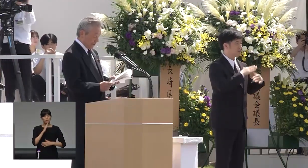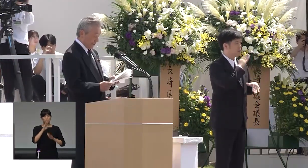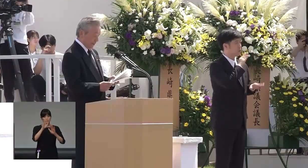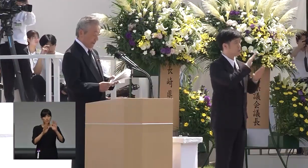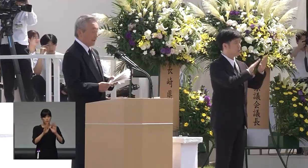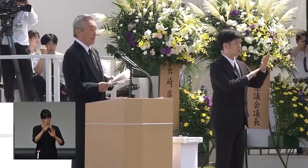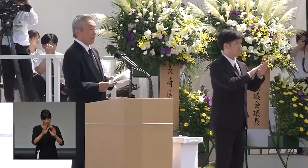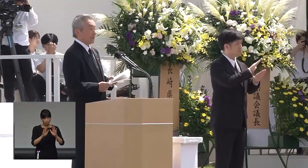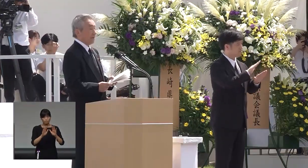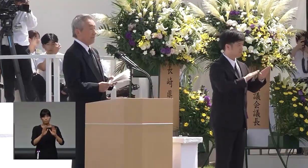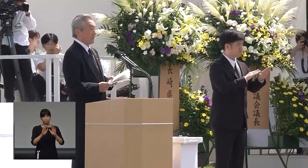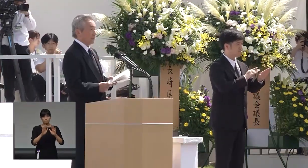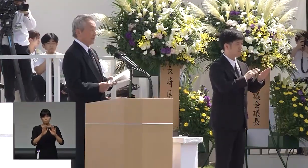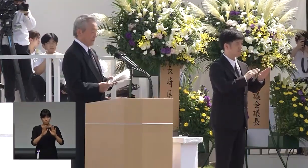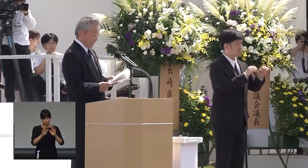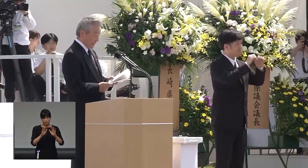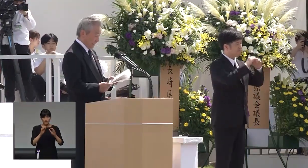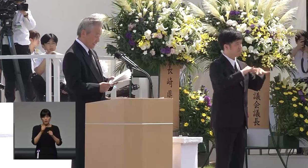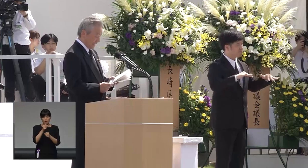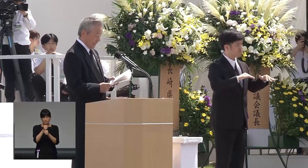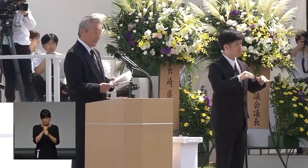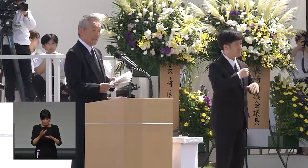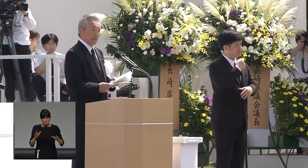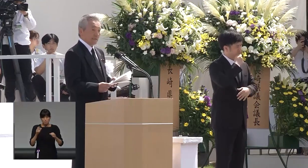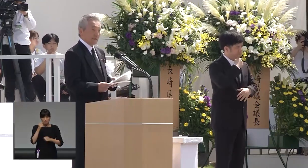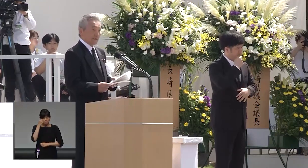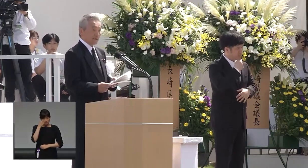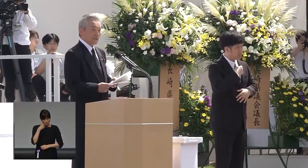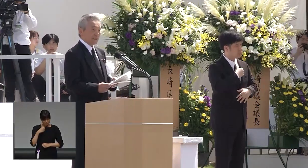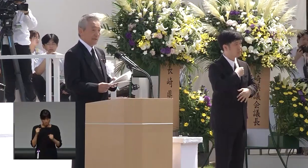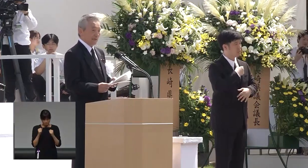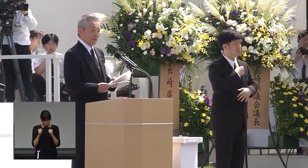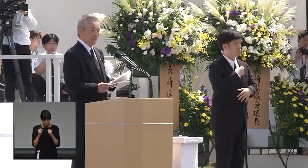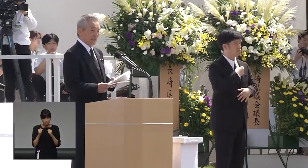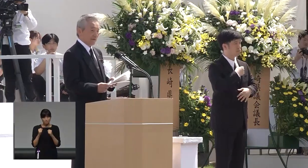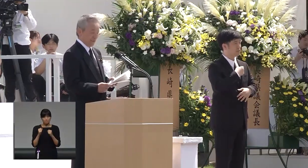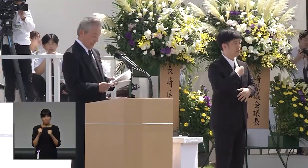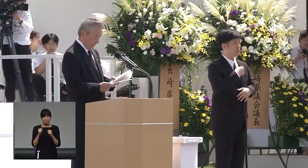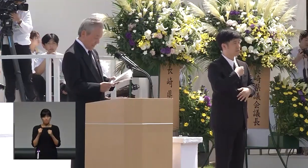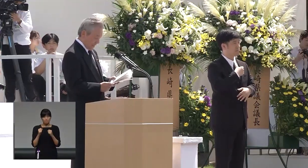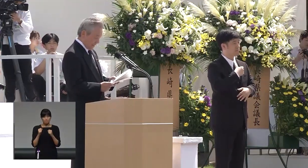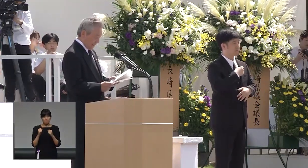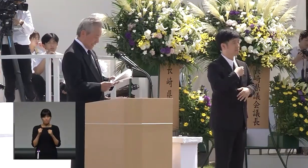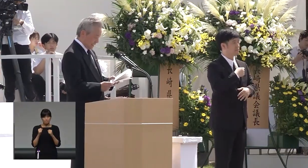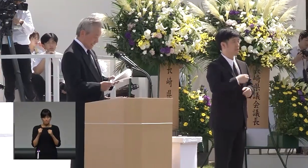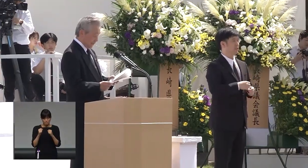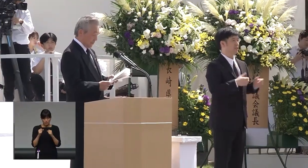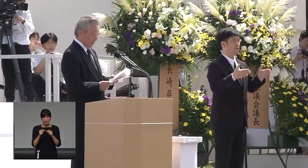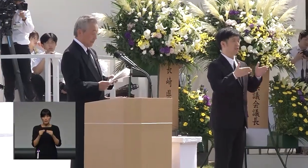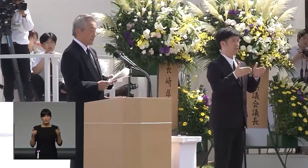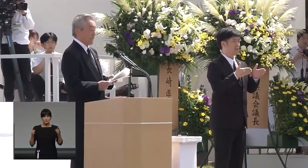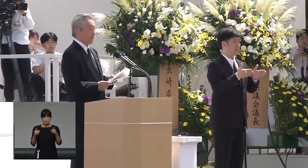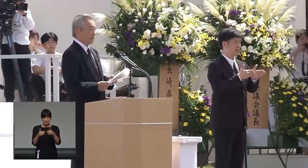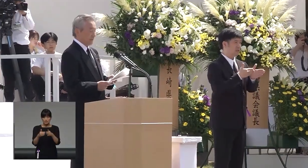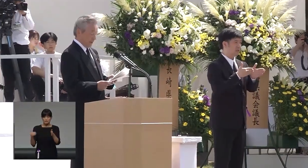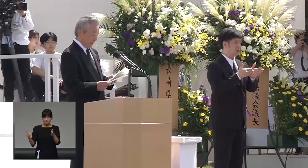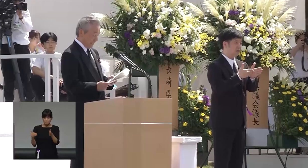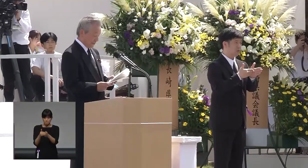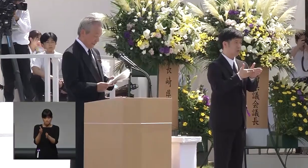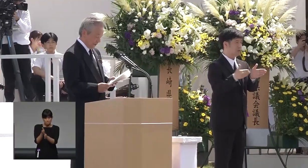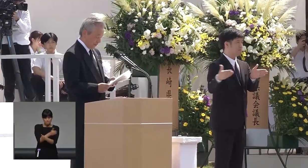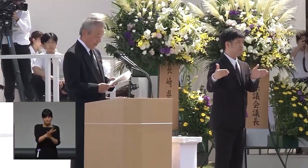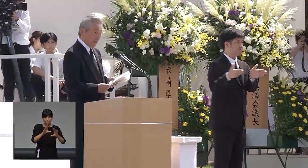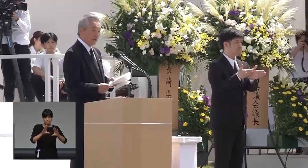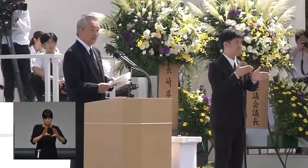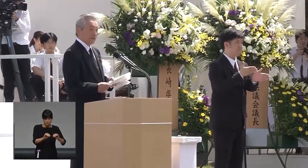実装と原爆の悲惨さそして何より長崎を最後の